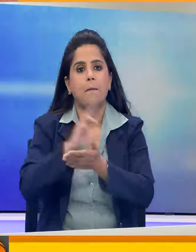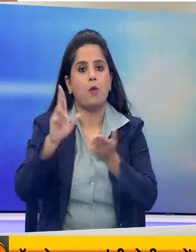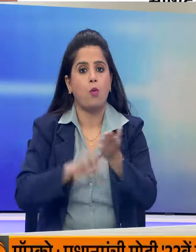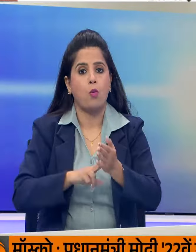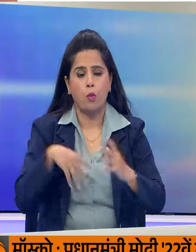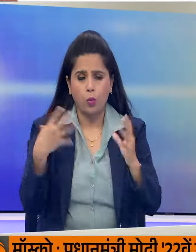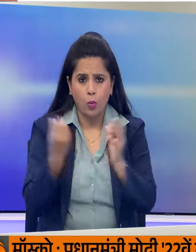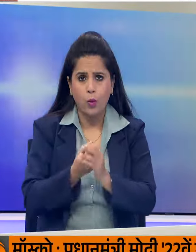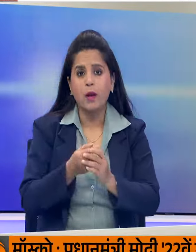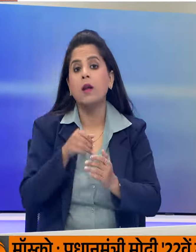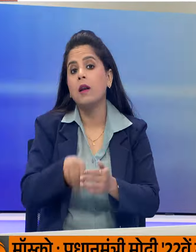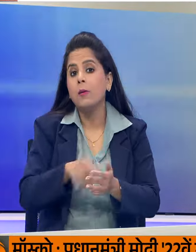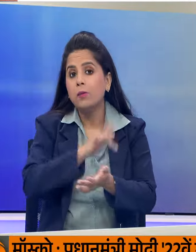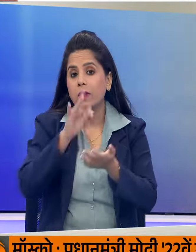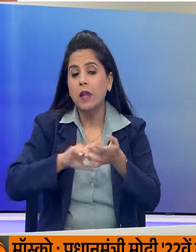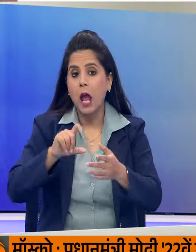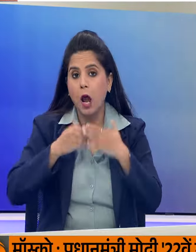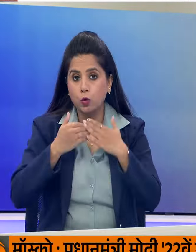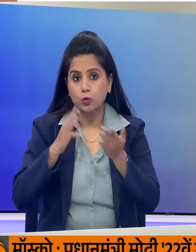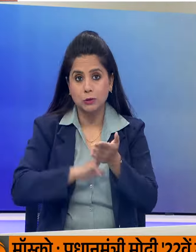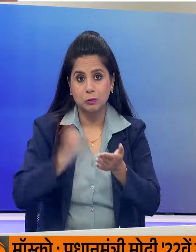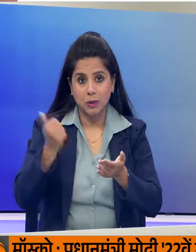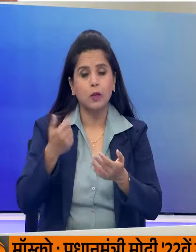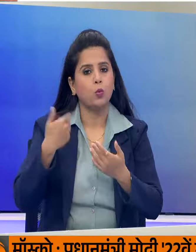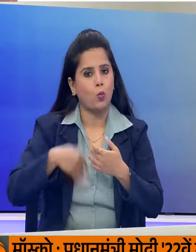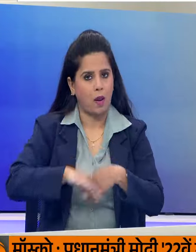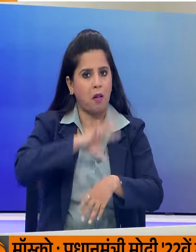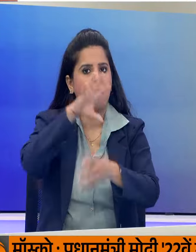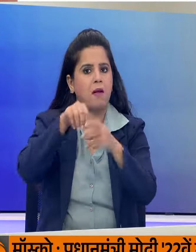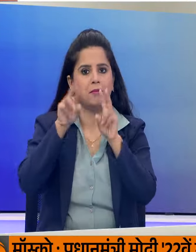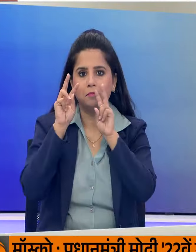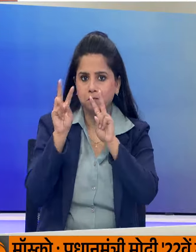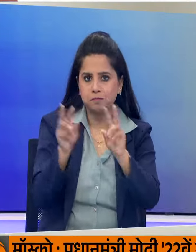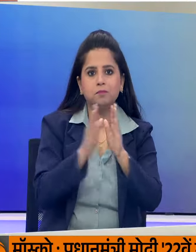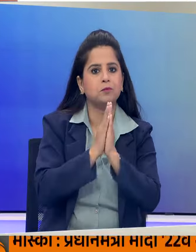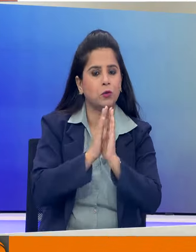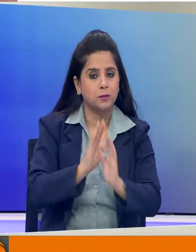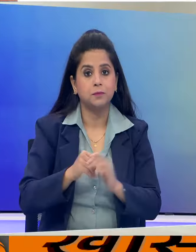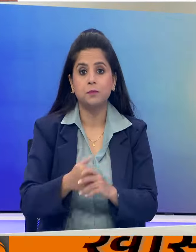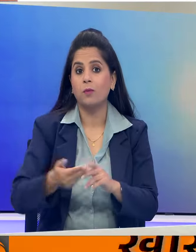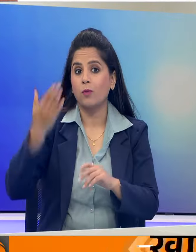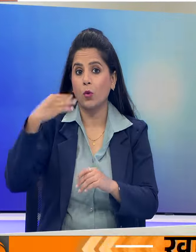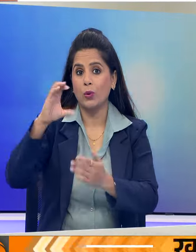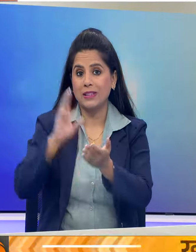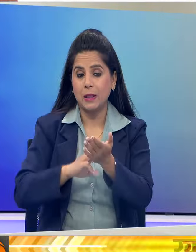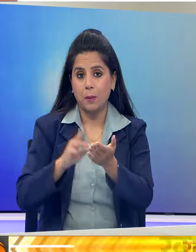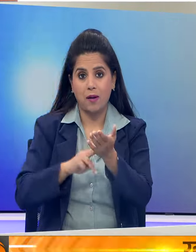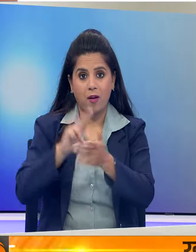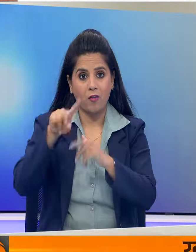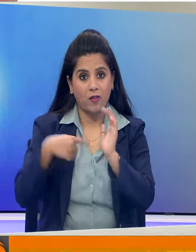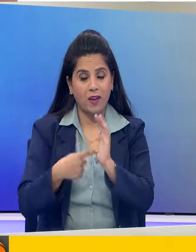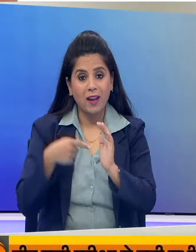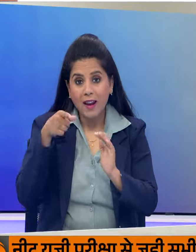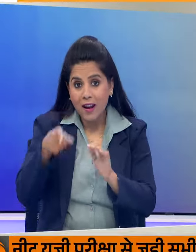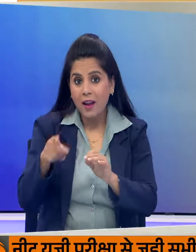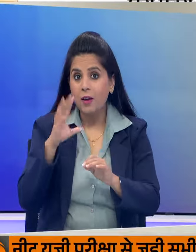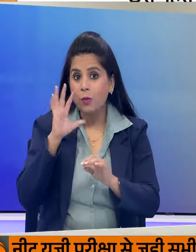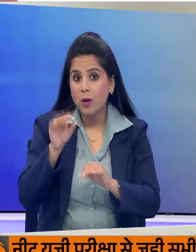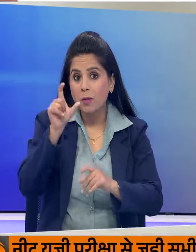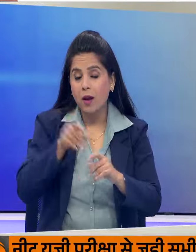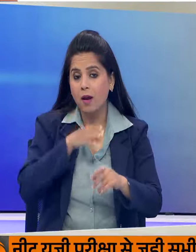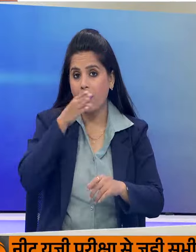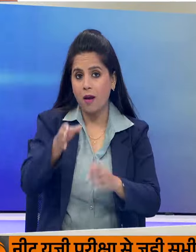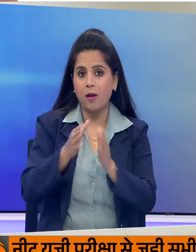समेत केंद्रीय शिक्षा मंत्री धर्मेंद्र प्रधान भी मौजूद रहे। पूर्व मुख्यमंत्री नवीन पटनायक ने भी इस पावन अवसर पर